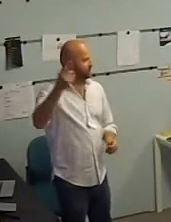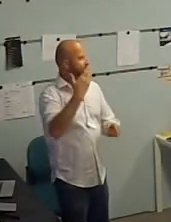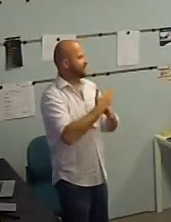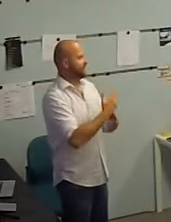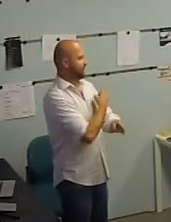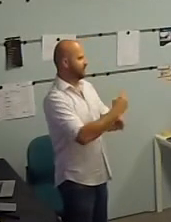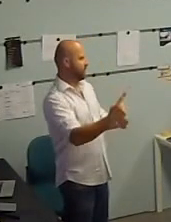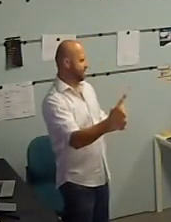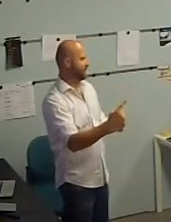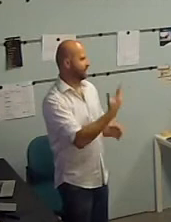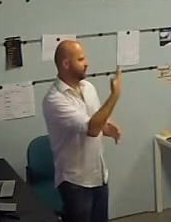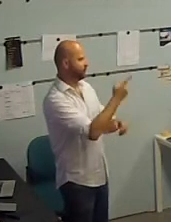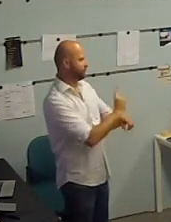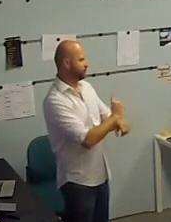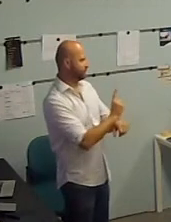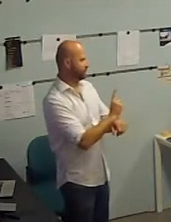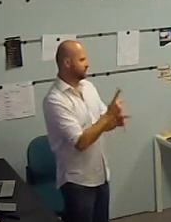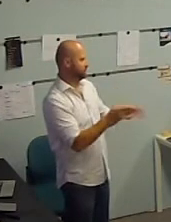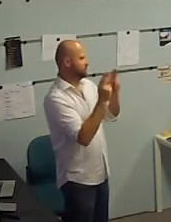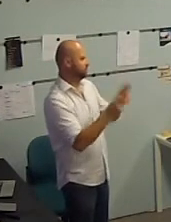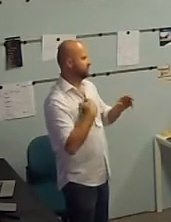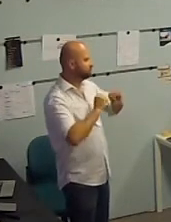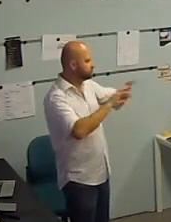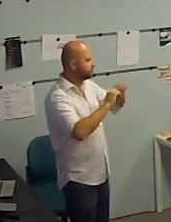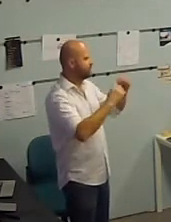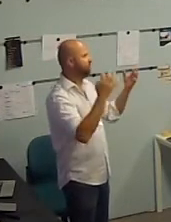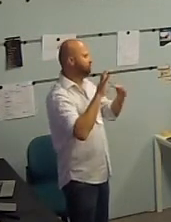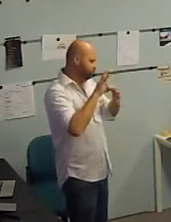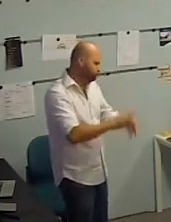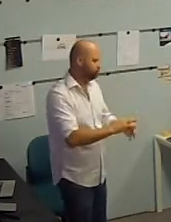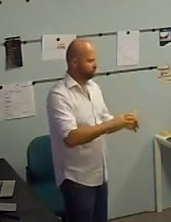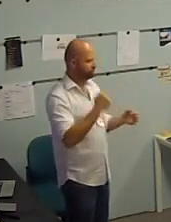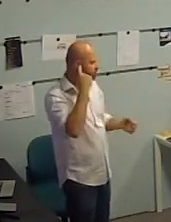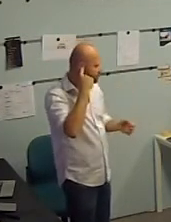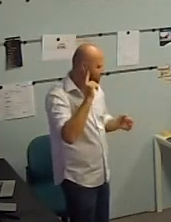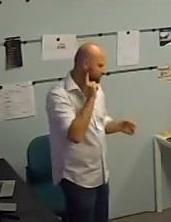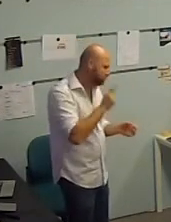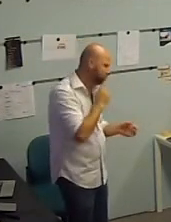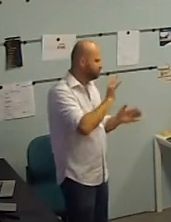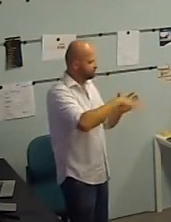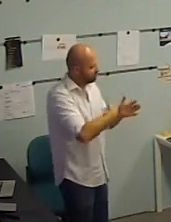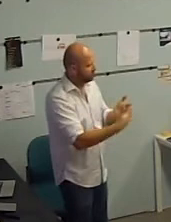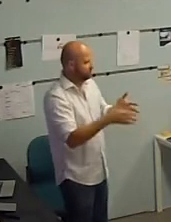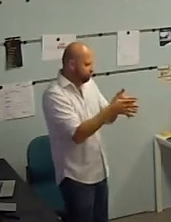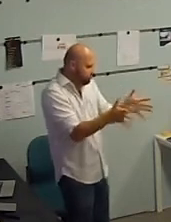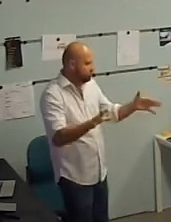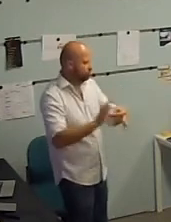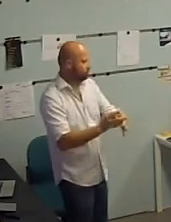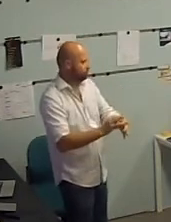Und Focus News gibt es jede Woche, 5 Minuten. Einfach so News im Zusammenhang mit Gehörlosigkeit,